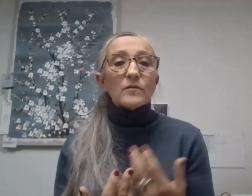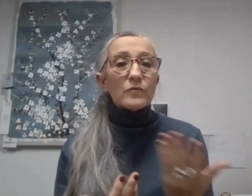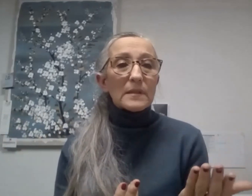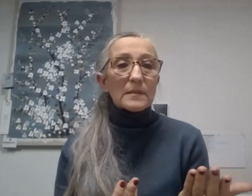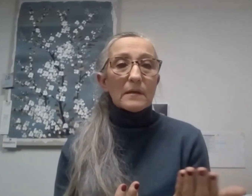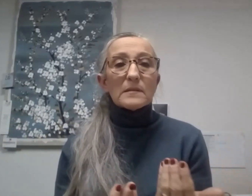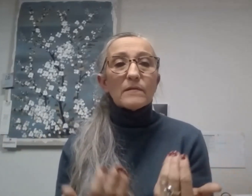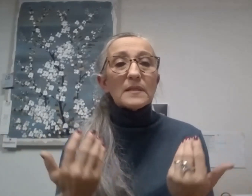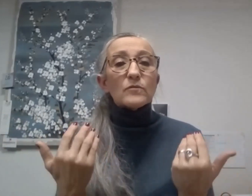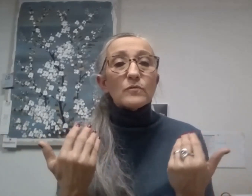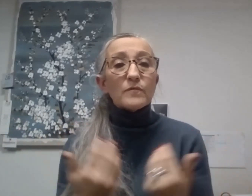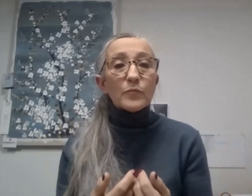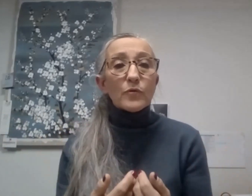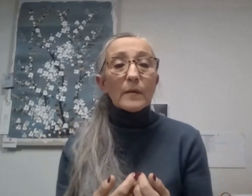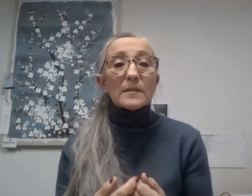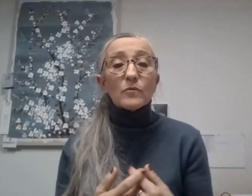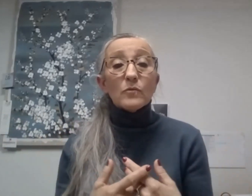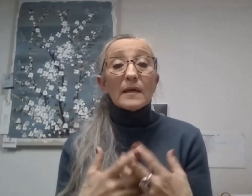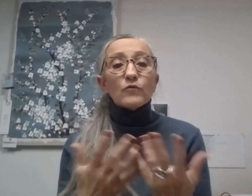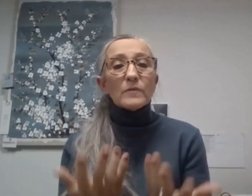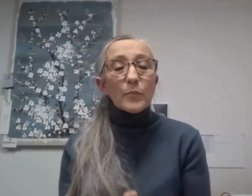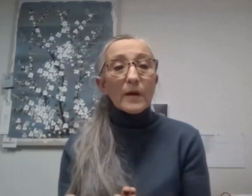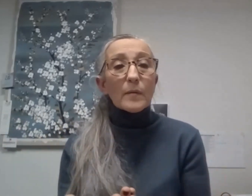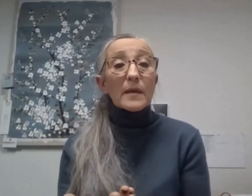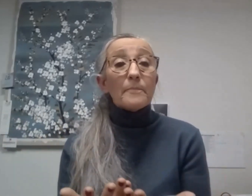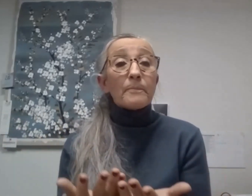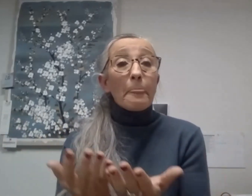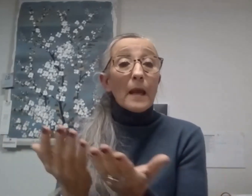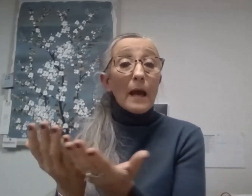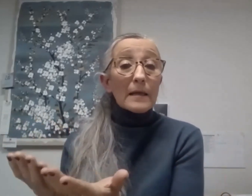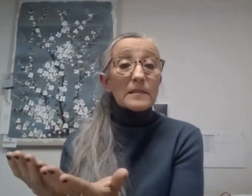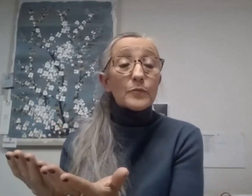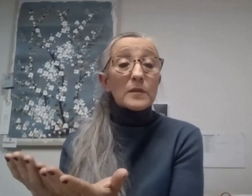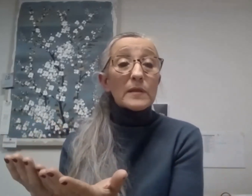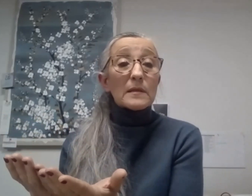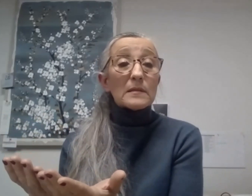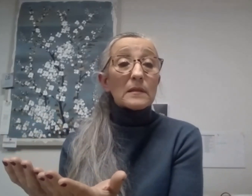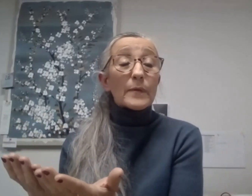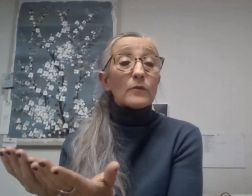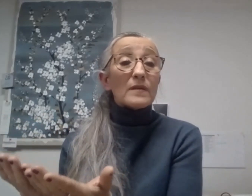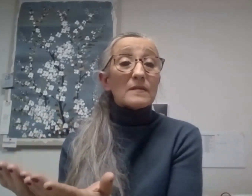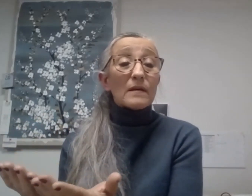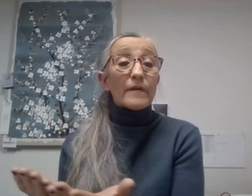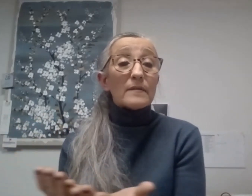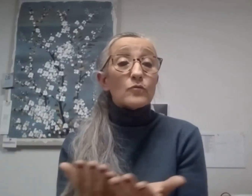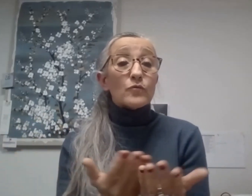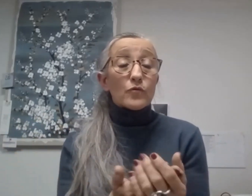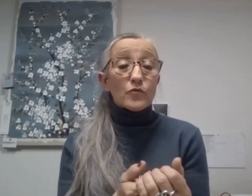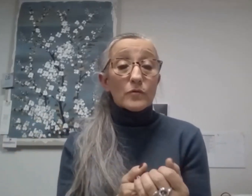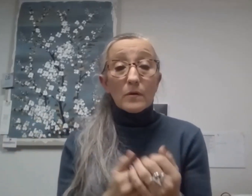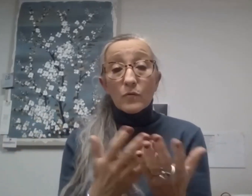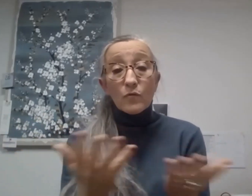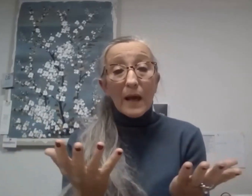Un sourd, c'est ça. Sa vie, c'est une vie de programmation et tout est programmé à la disponibilité des interprètes ou des interfaces